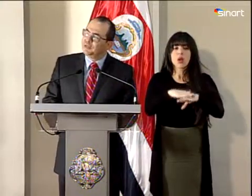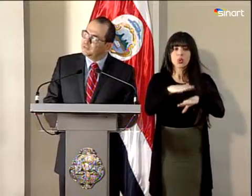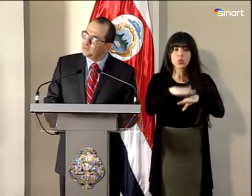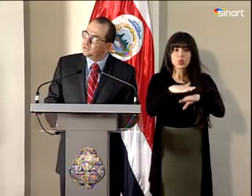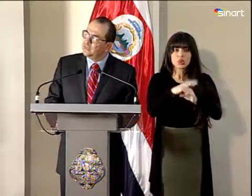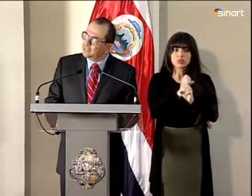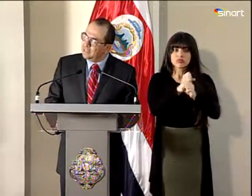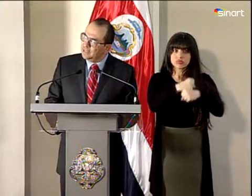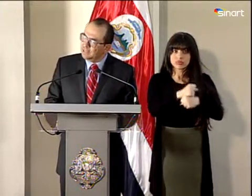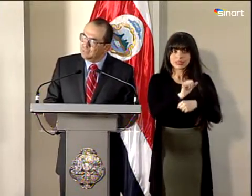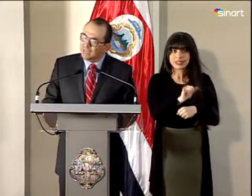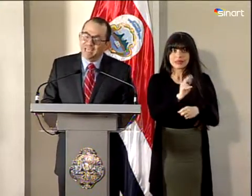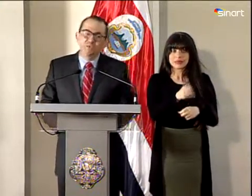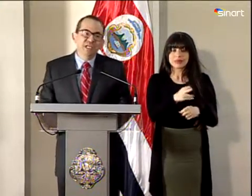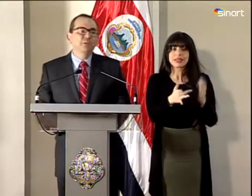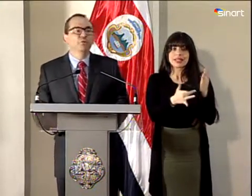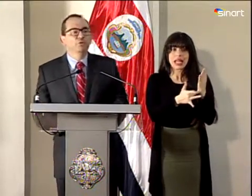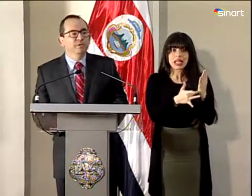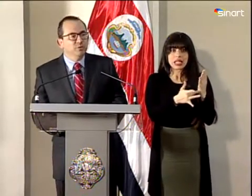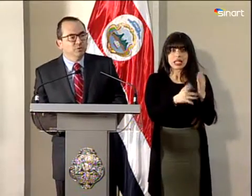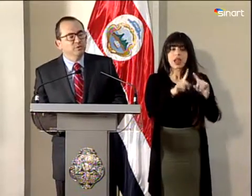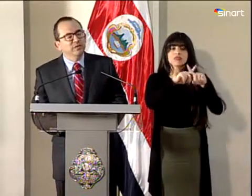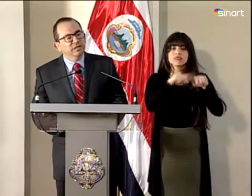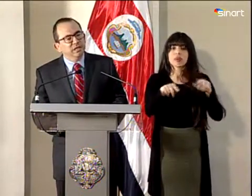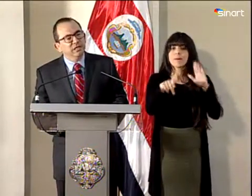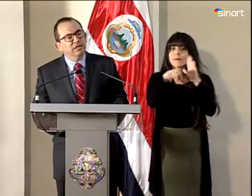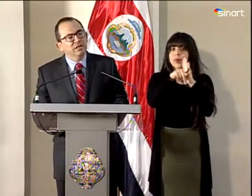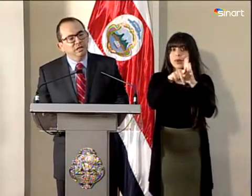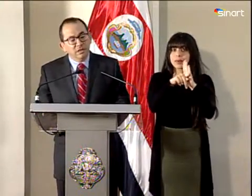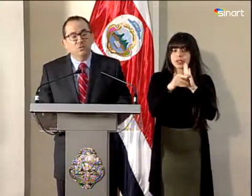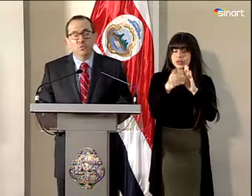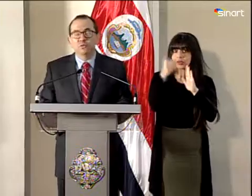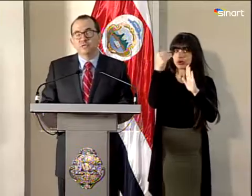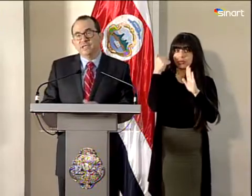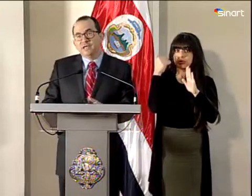la realización de la técnica, elimina la prohibición considerada